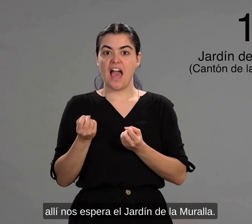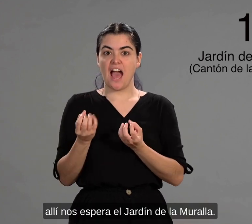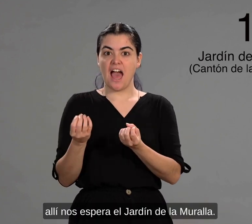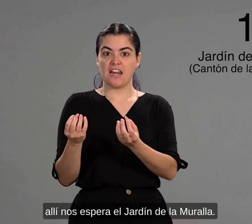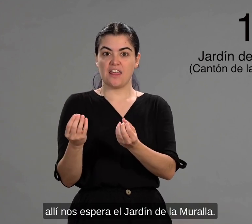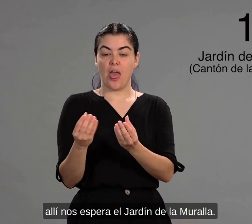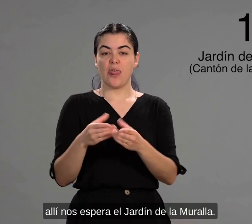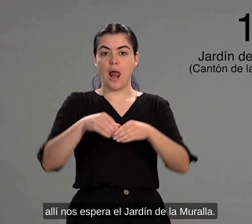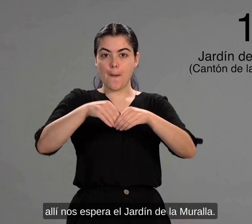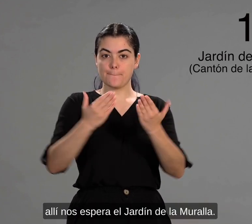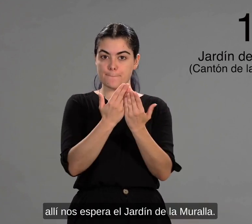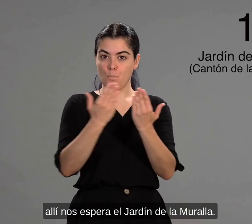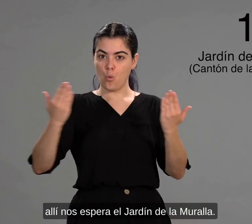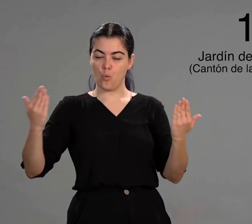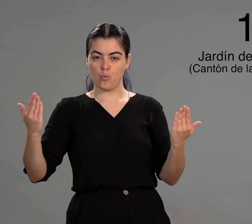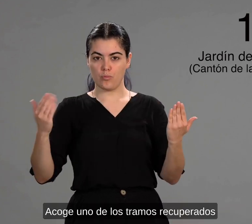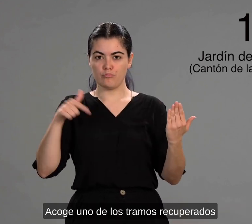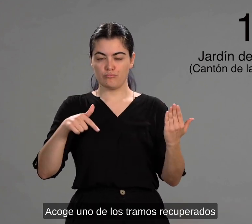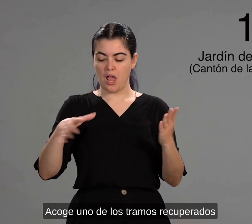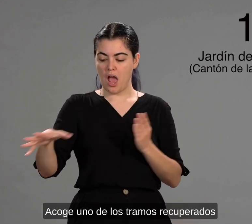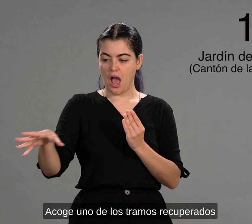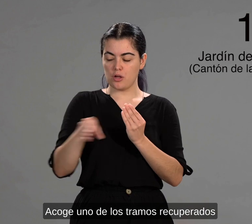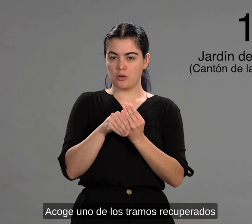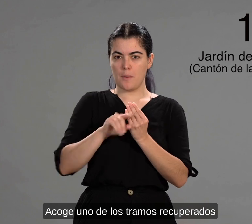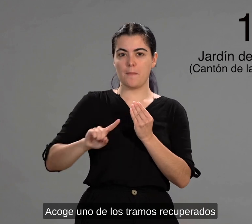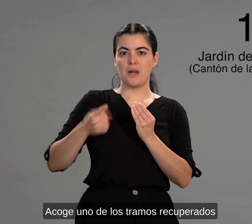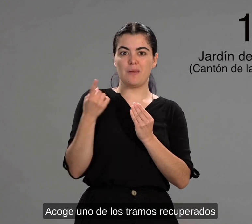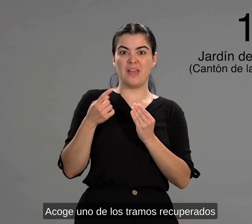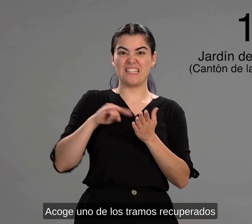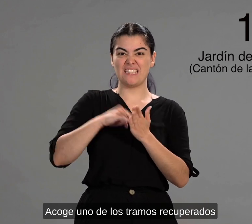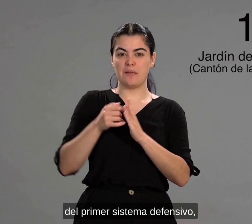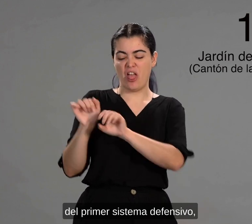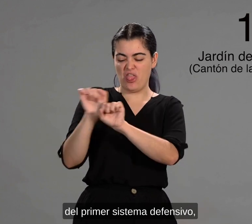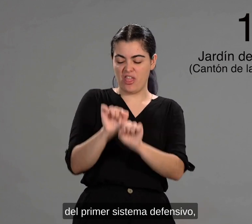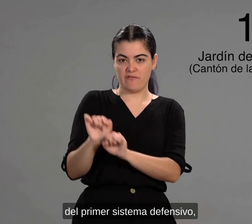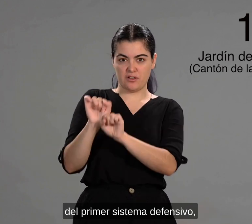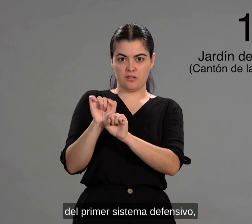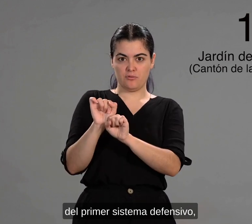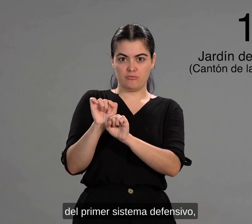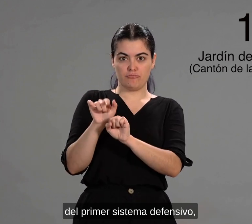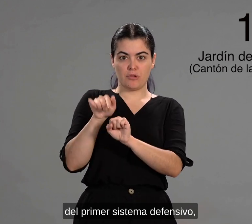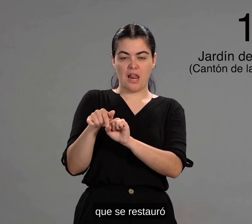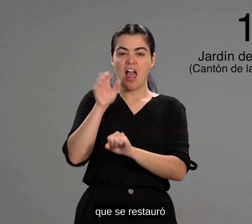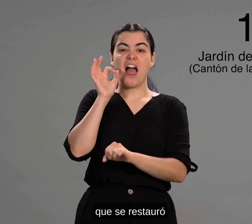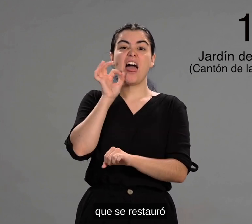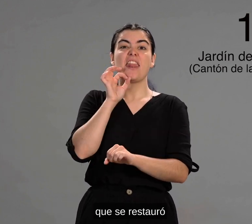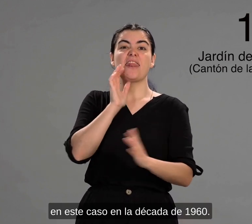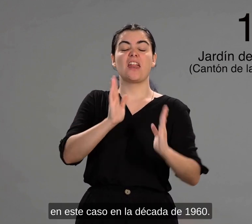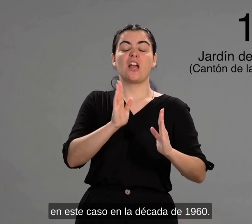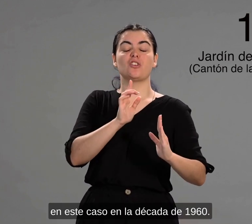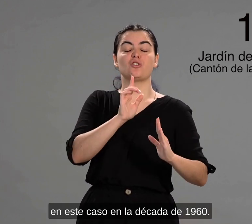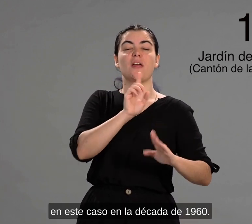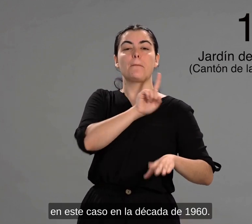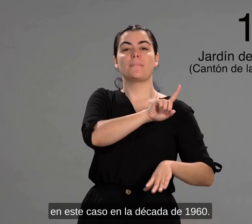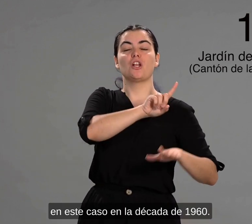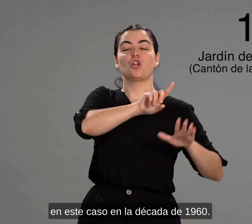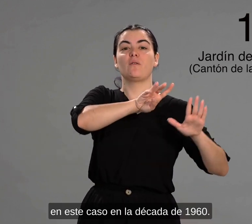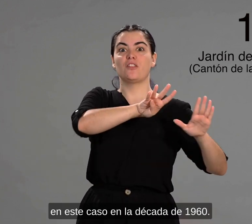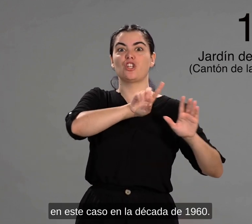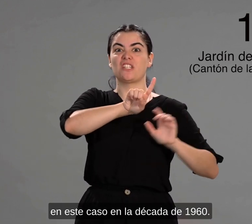el Jardín de la Muralla. El acoge uno de los tramos recuperados del primer sistema defensivo, que se restauró en este caso en la década de 1960.